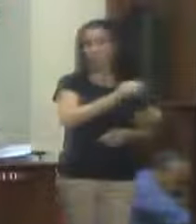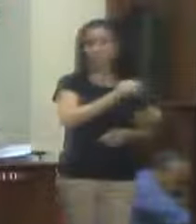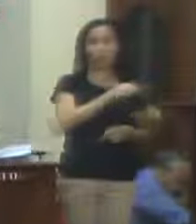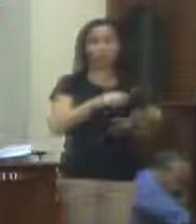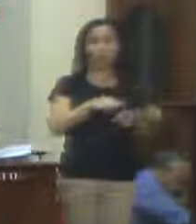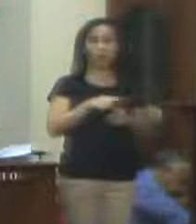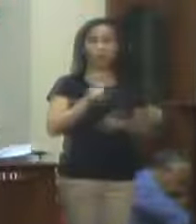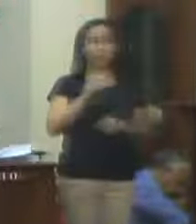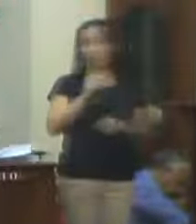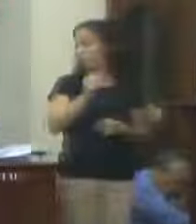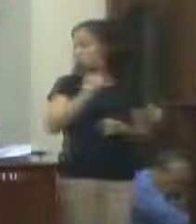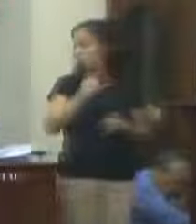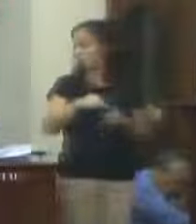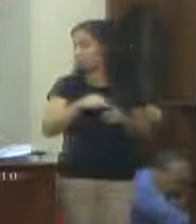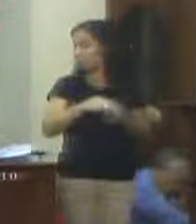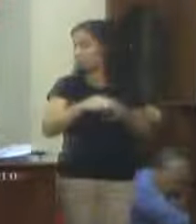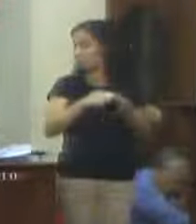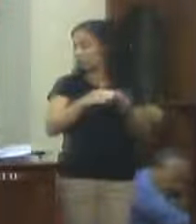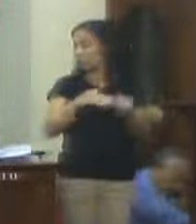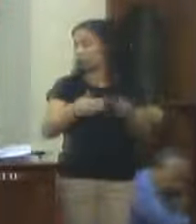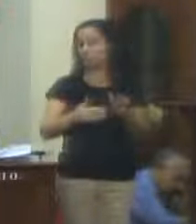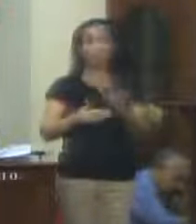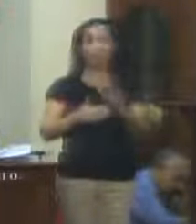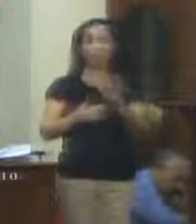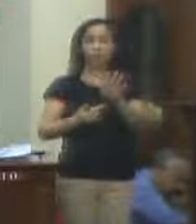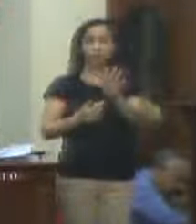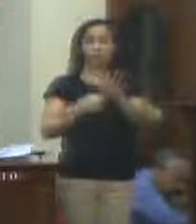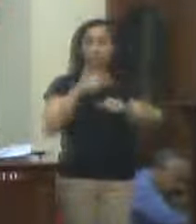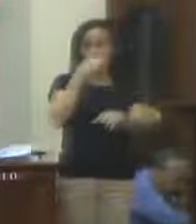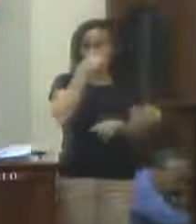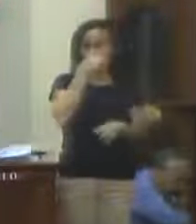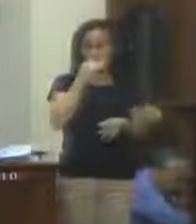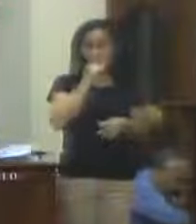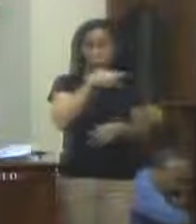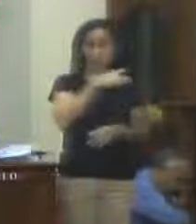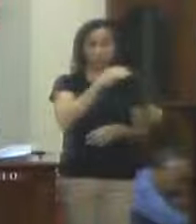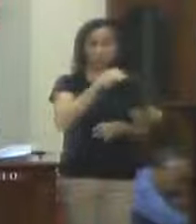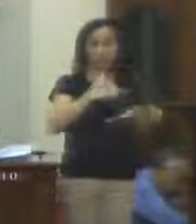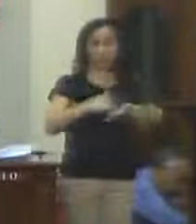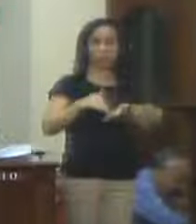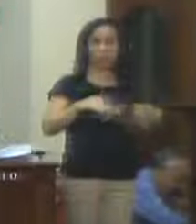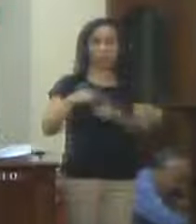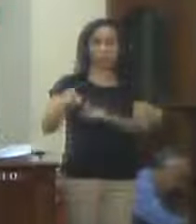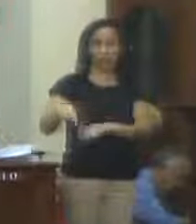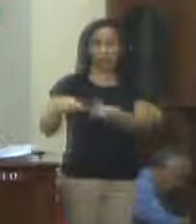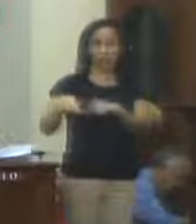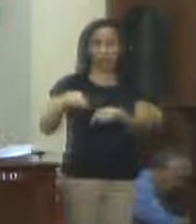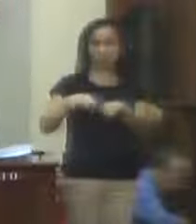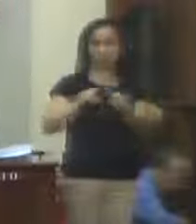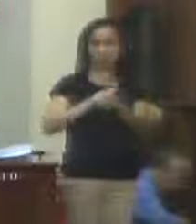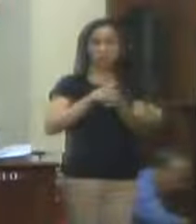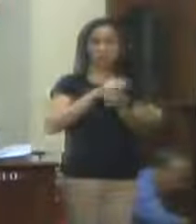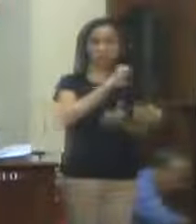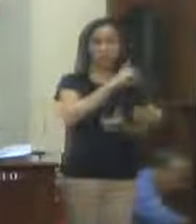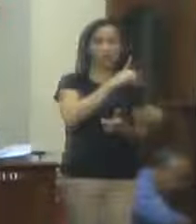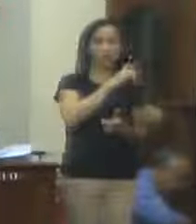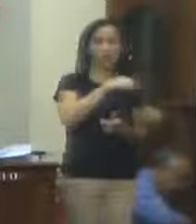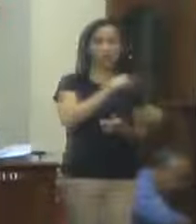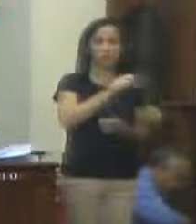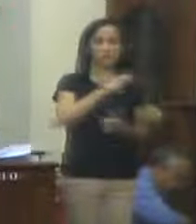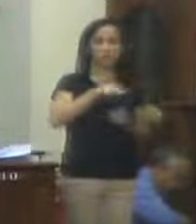por vossa presença na forma regimental para fim de indicar o excelentíssimo secretário de Agricultura e de Valença, Admar Pascoal Xavier, que na medida